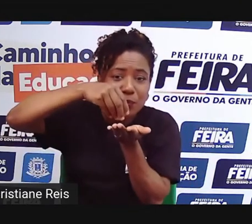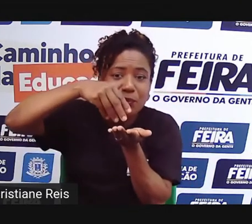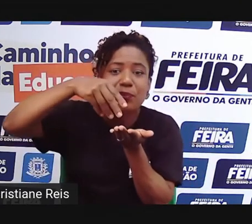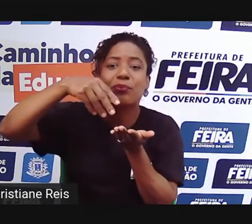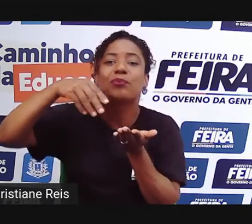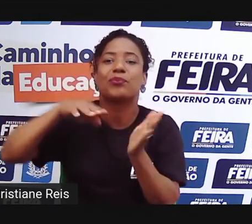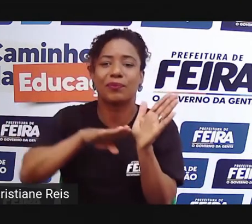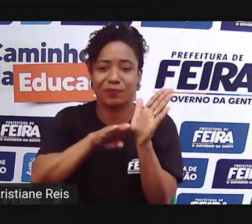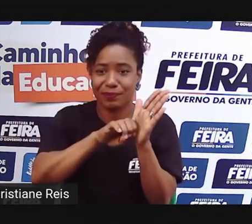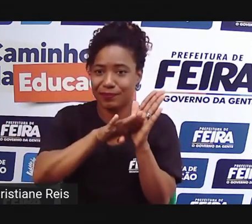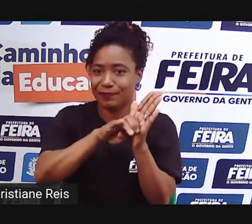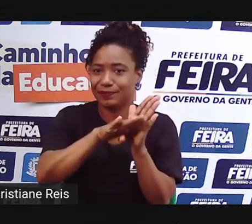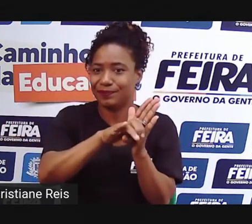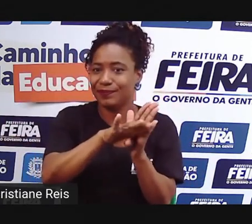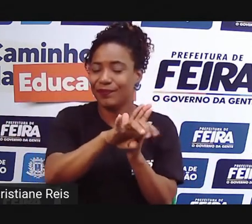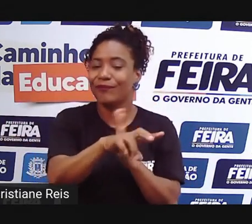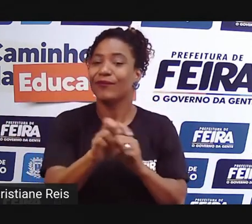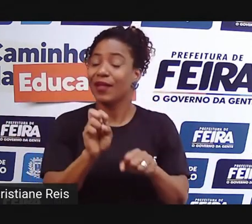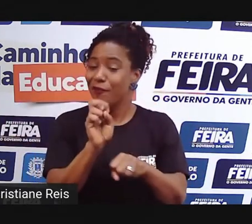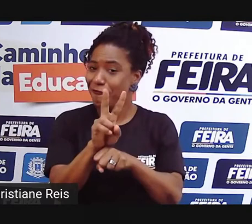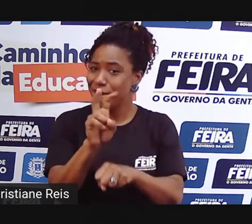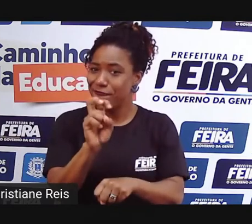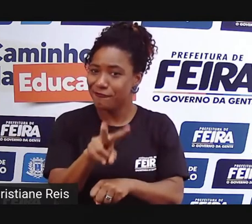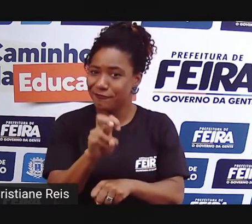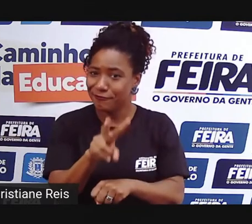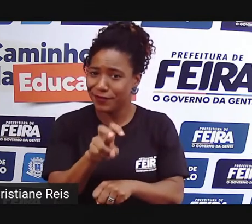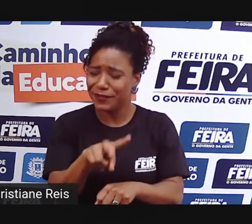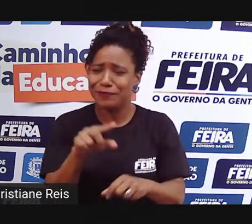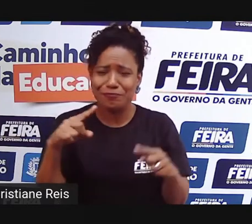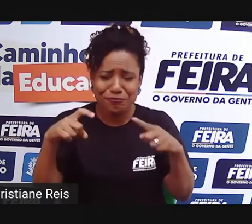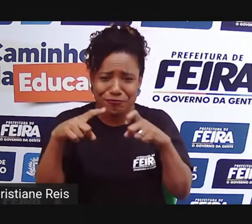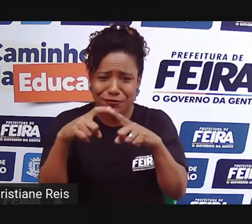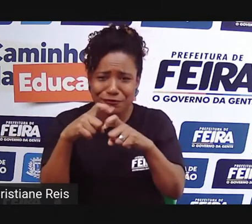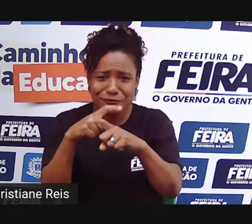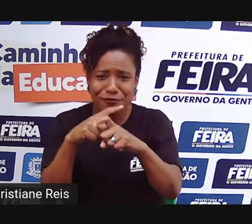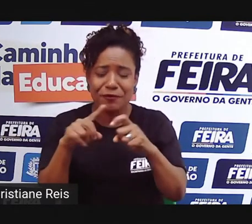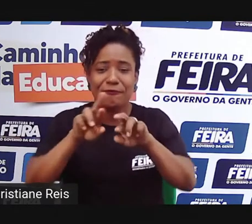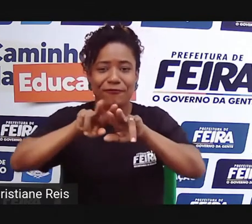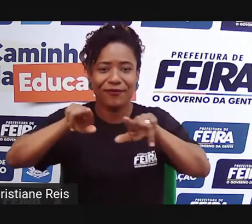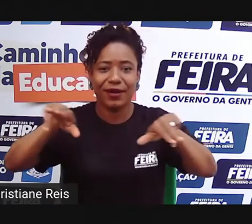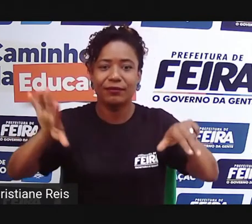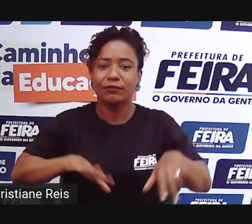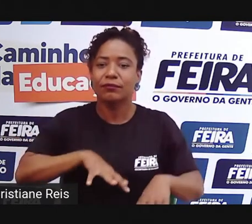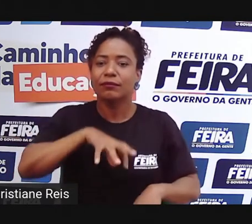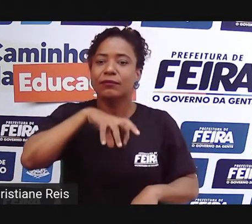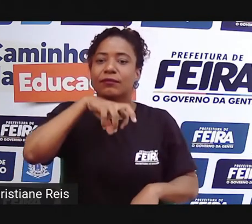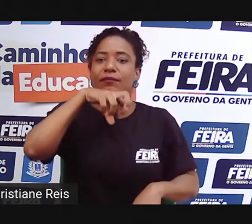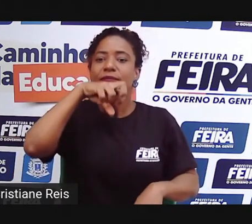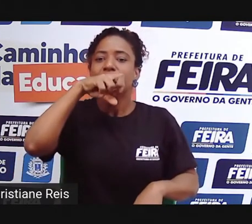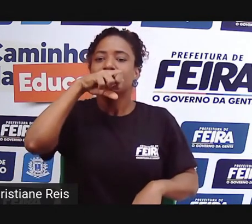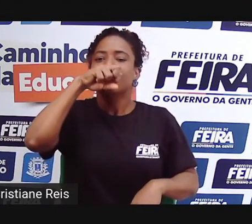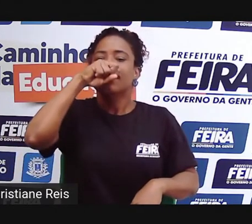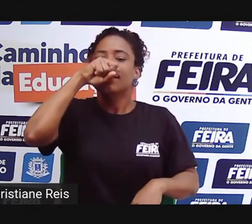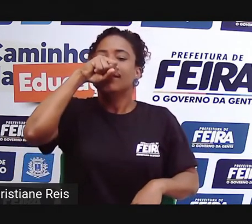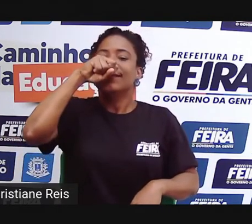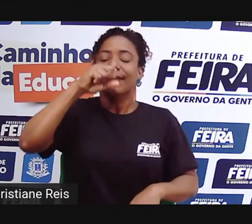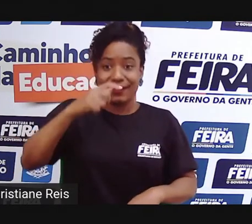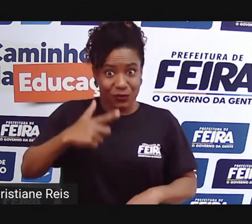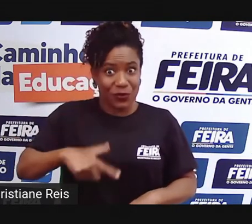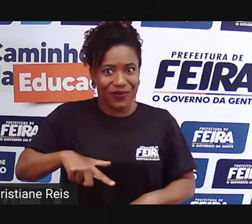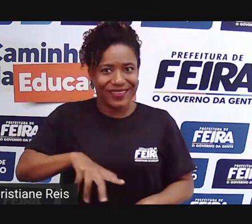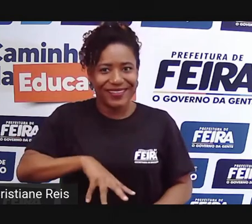bichinhos bem pequenininhos chamados de micro-organismos. Quando a gente respira, respira de